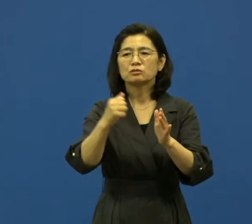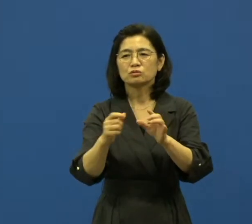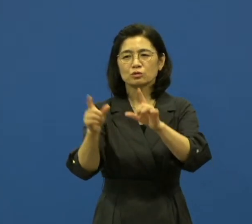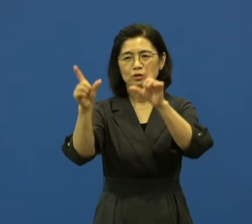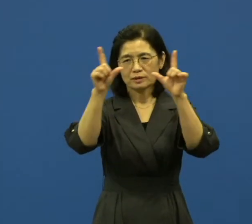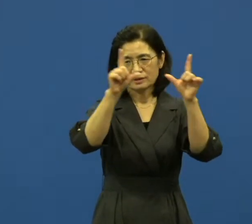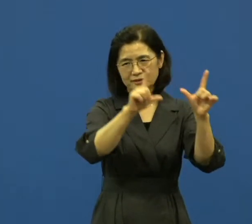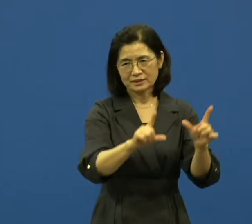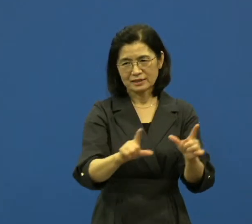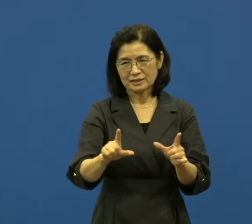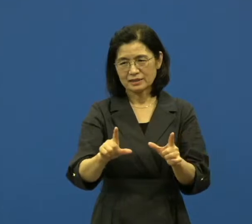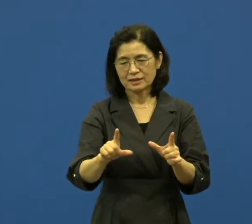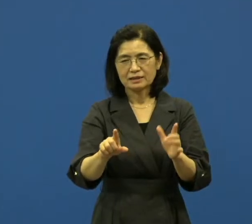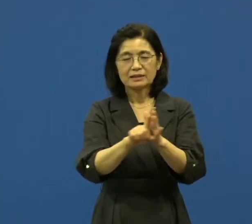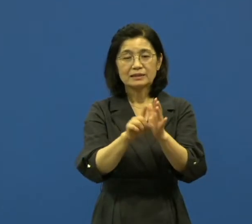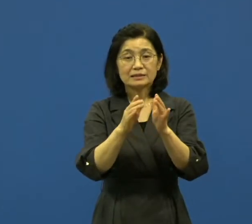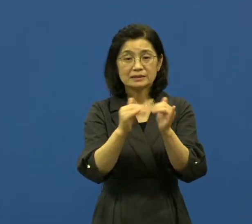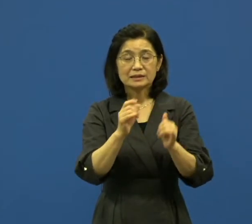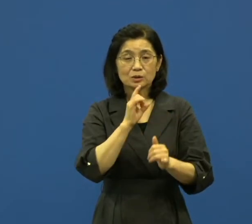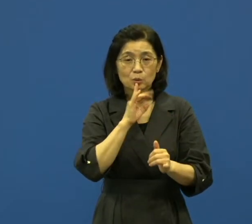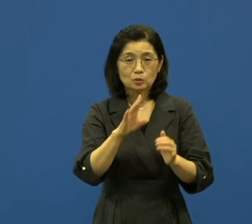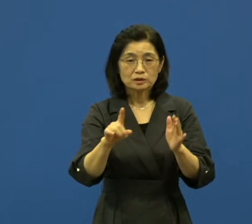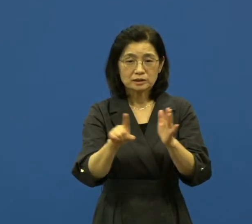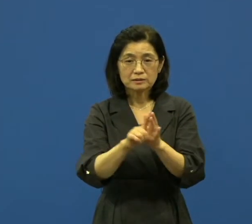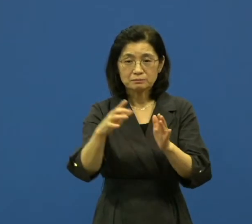신자는 오직 믿음으로 말미암아 살아요.